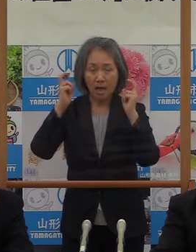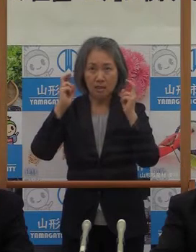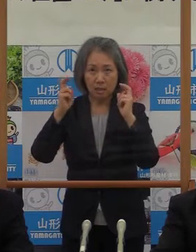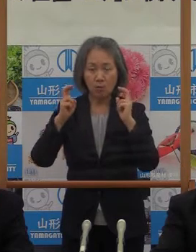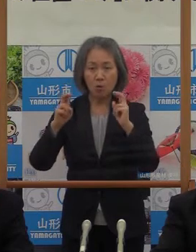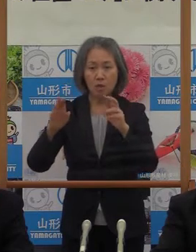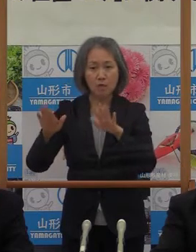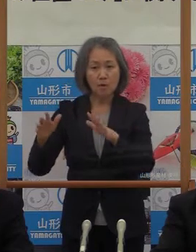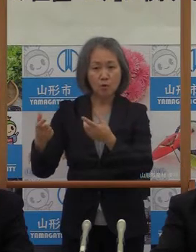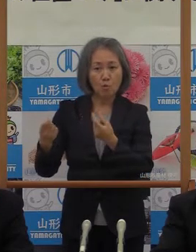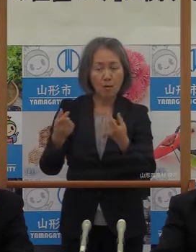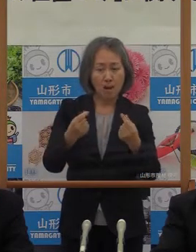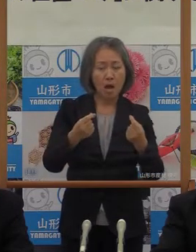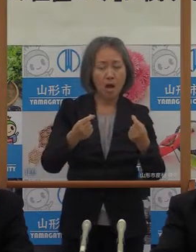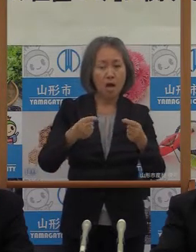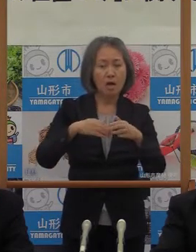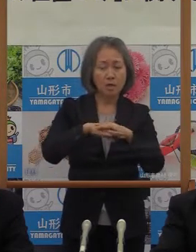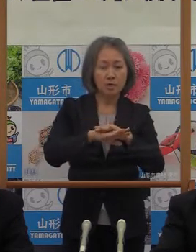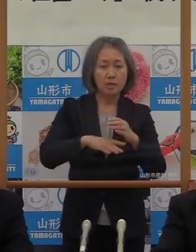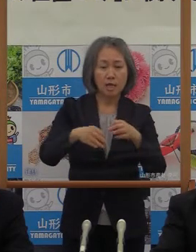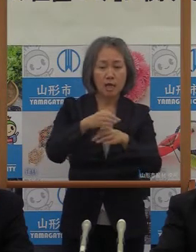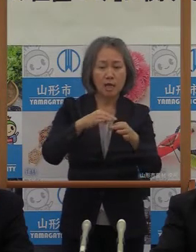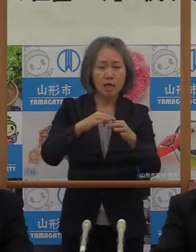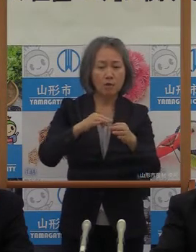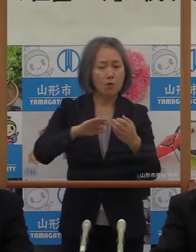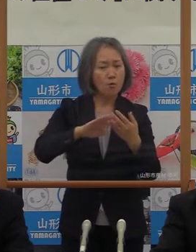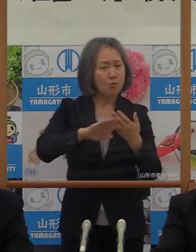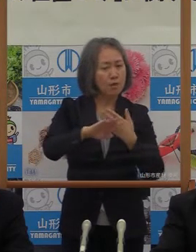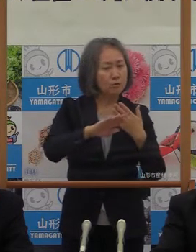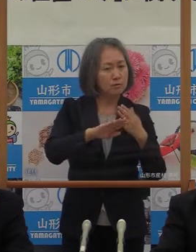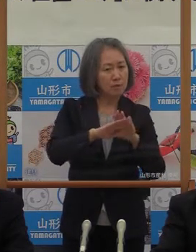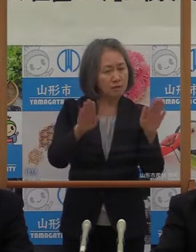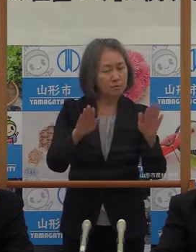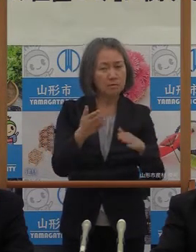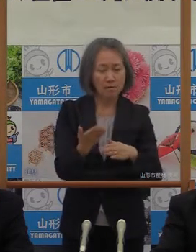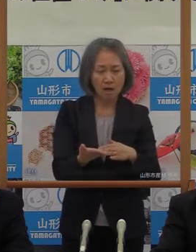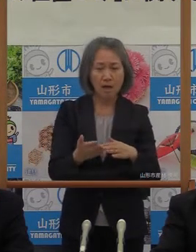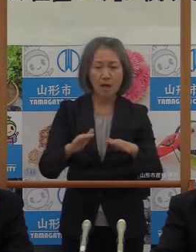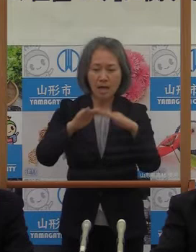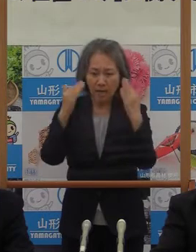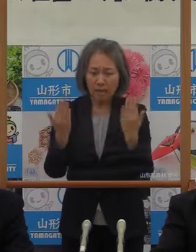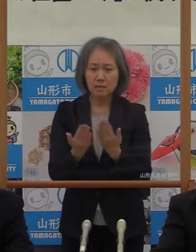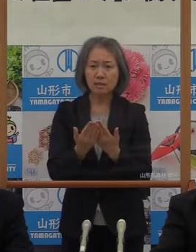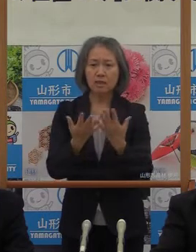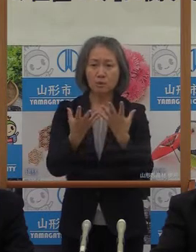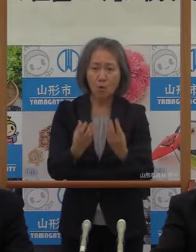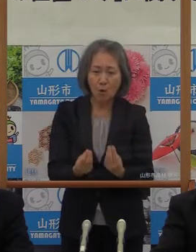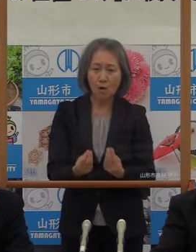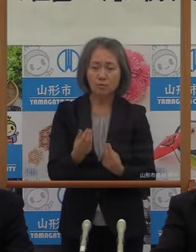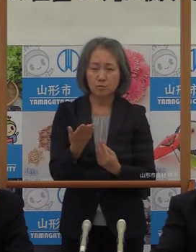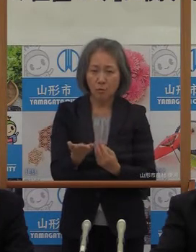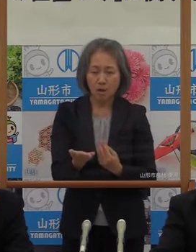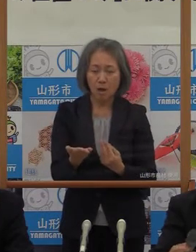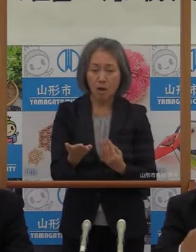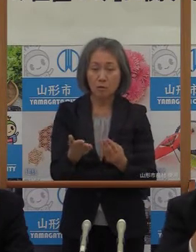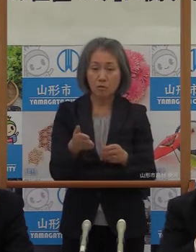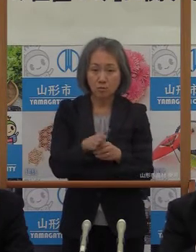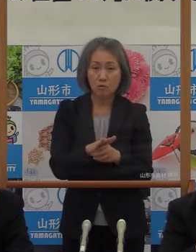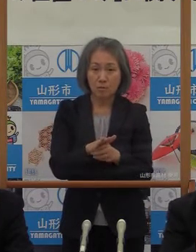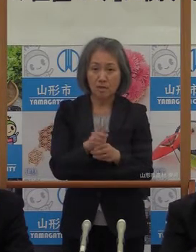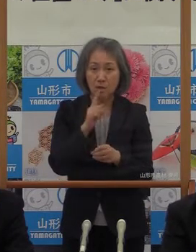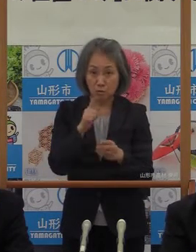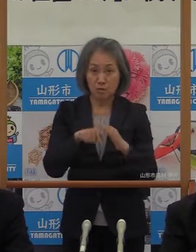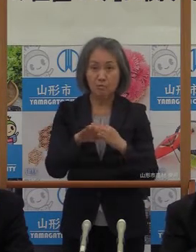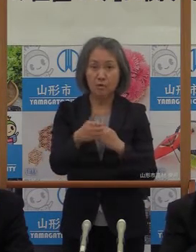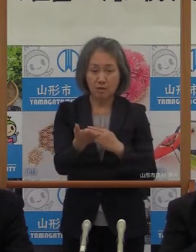ば営業形態というものを模索していくのか、それとも、まあ、完全に終わしてしまうのかということも含めてということでよろしいでしょうか。 は